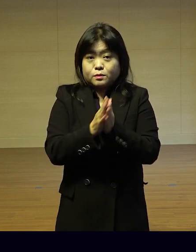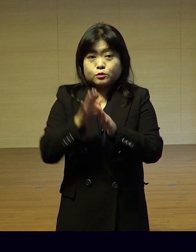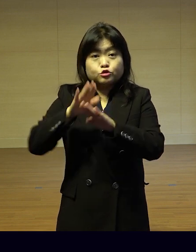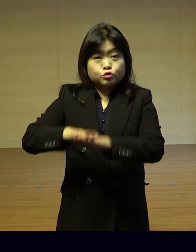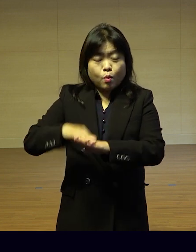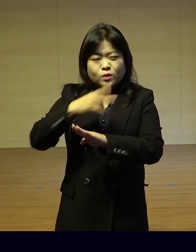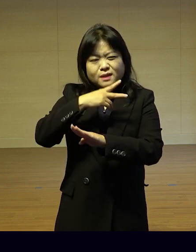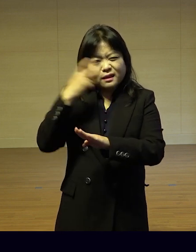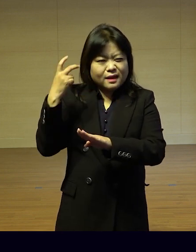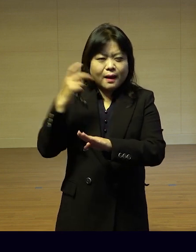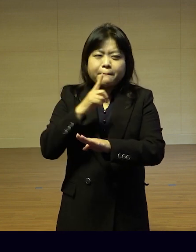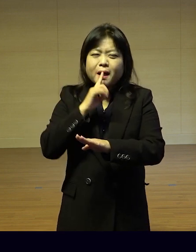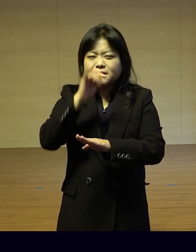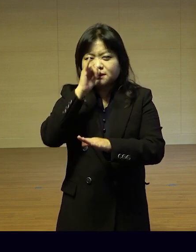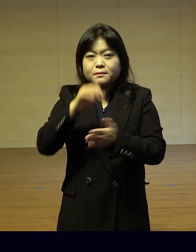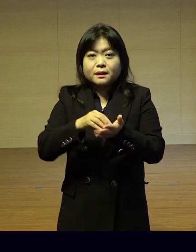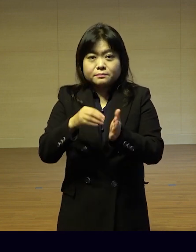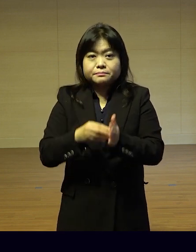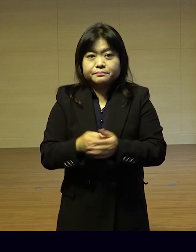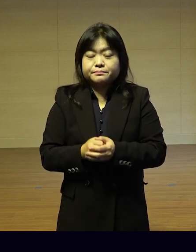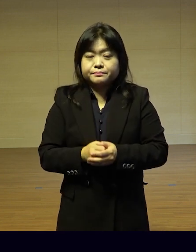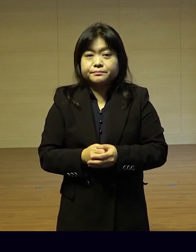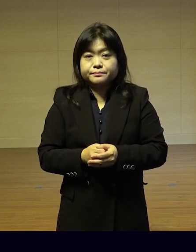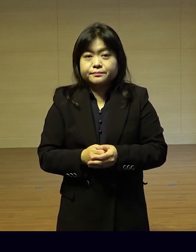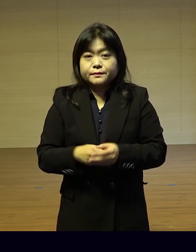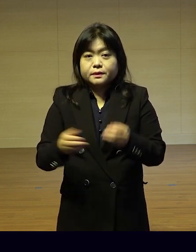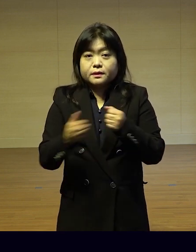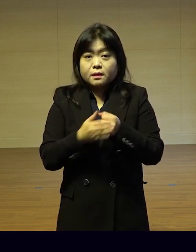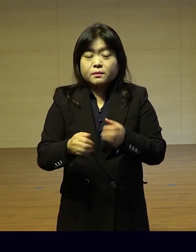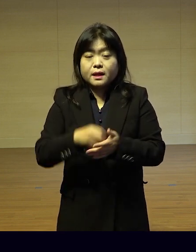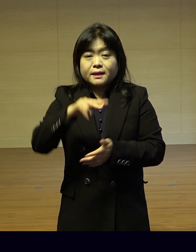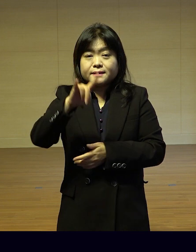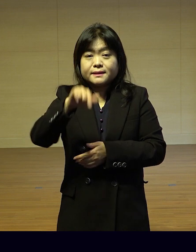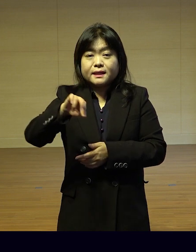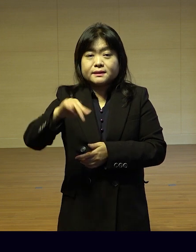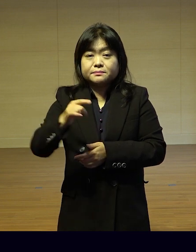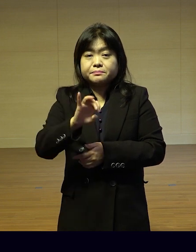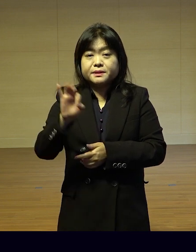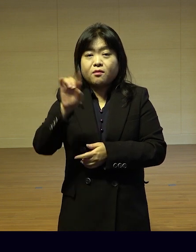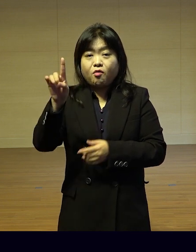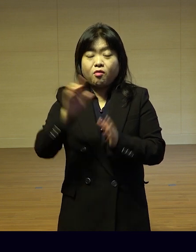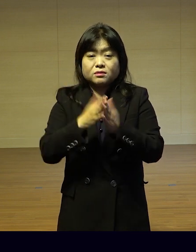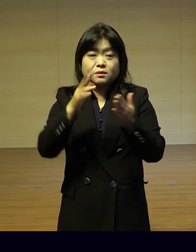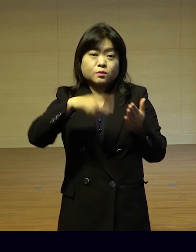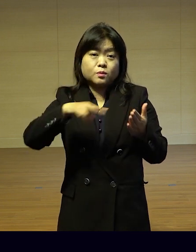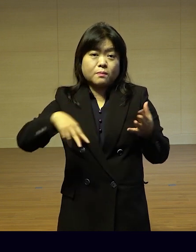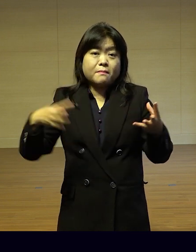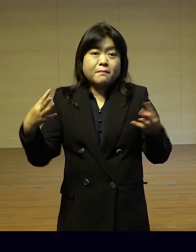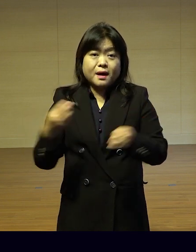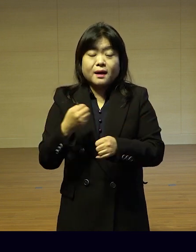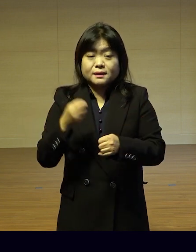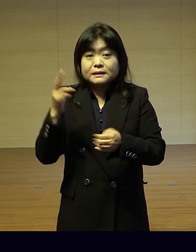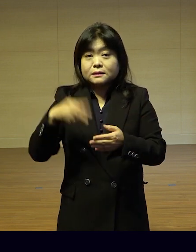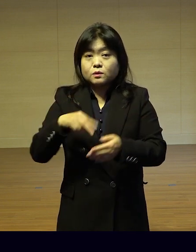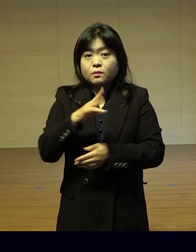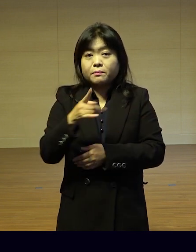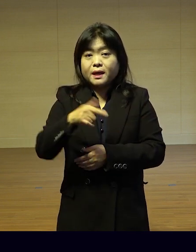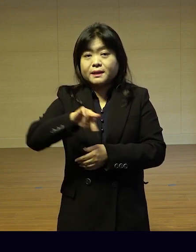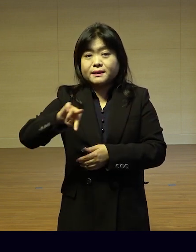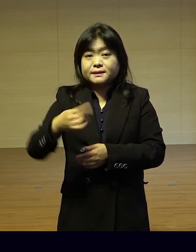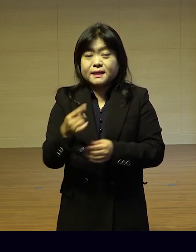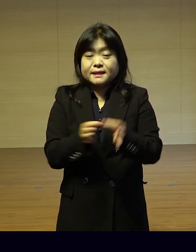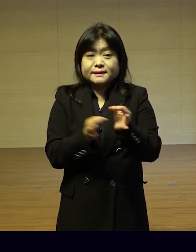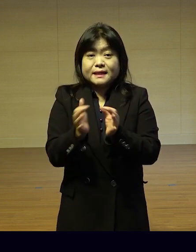두고 잤다는 그런 이야기가 전해집니다. 그런데 이 셰익스피어 작품도 많이 읽었거든요. 그래서 베니스의 상인